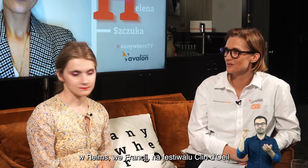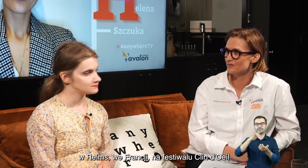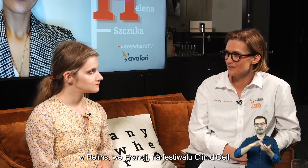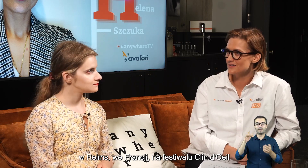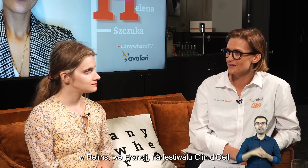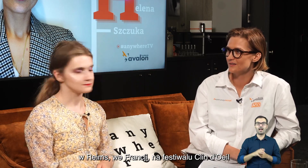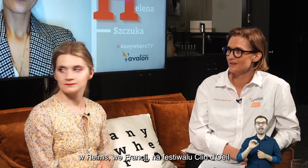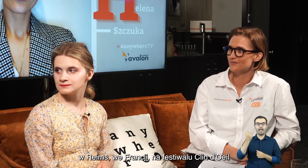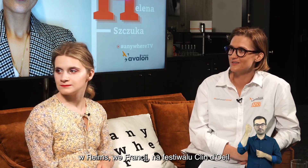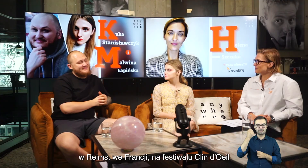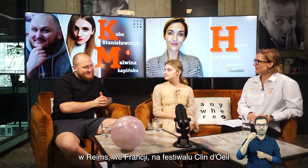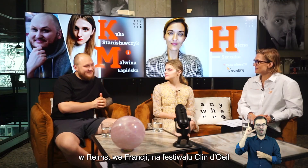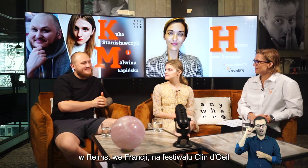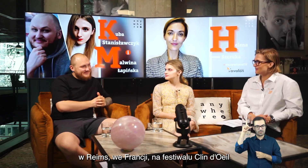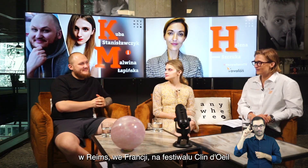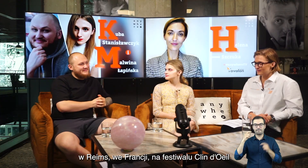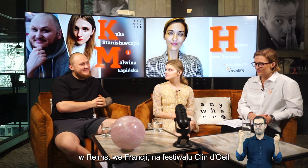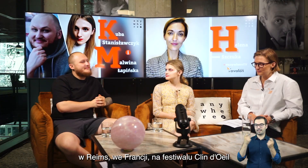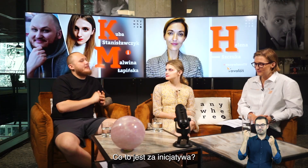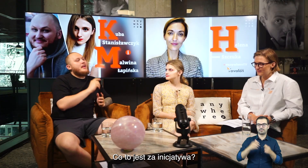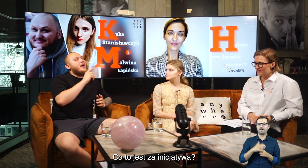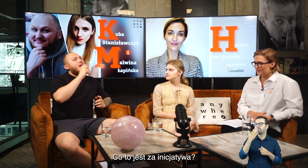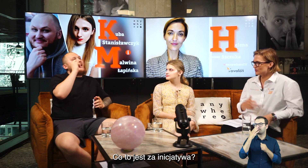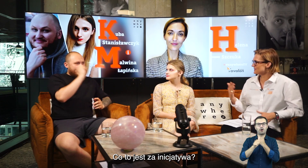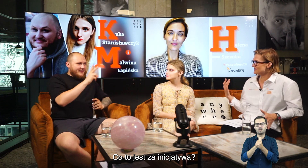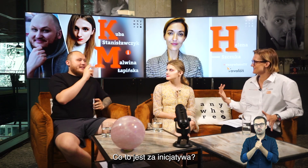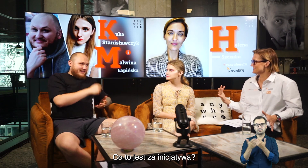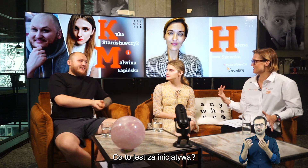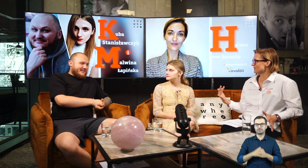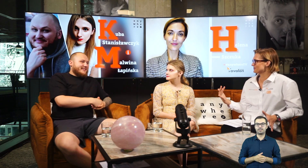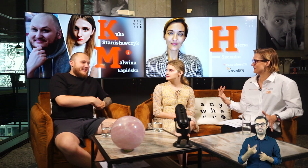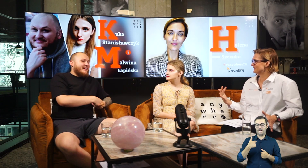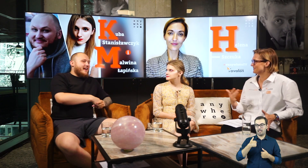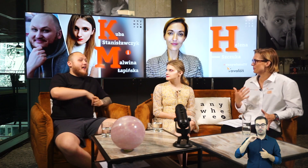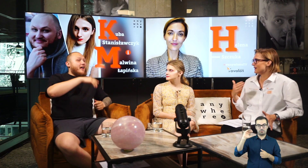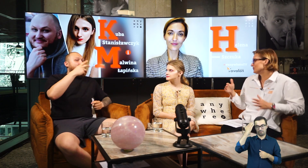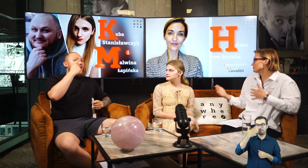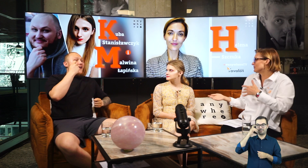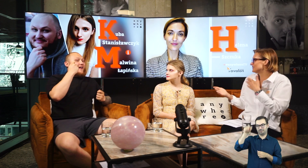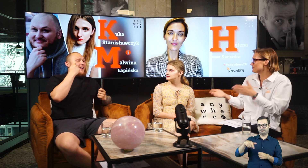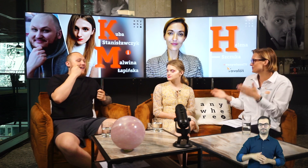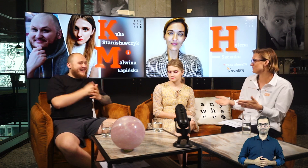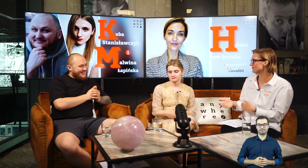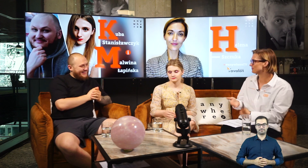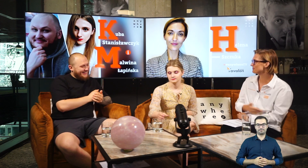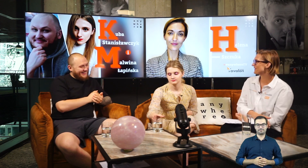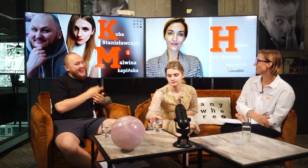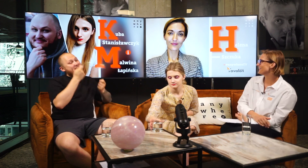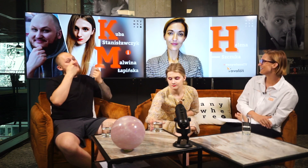festiwalu w Reims, na festiwalu Clown Day. Co to jest za inicjatywa w ogóle? Bo ja się o tym dowiedziałam od